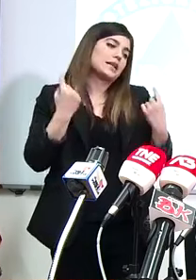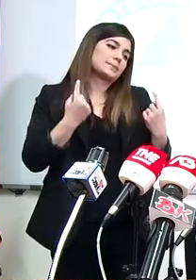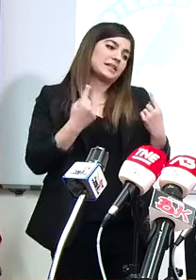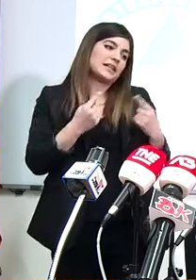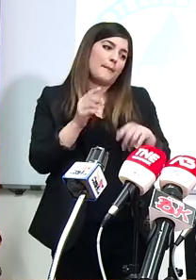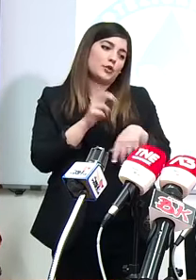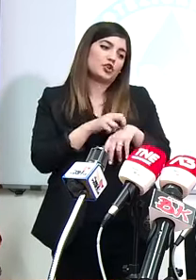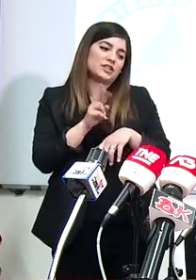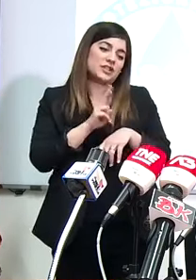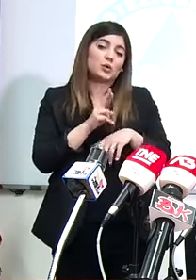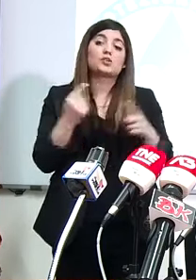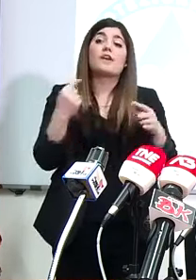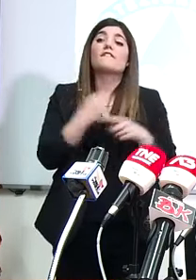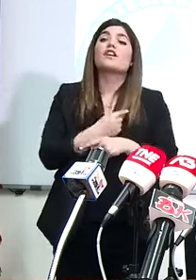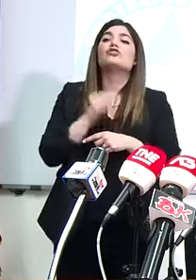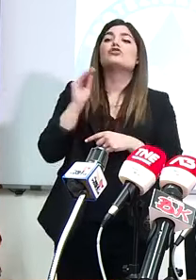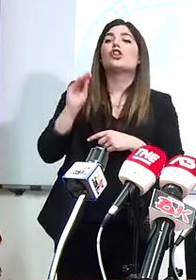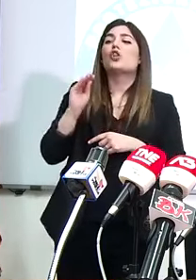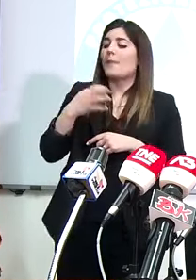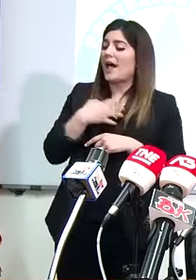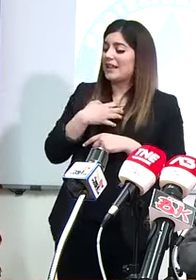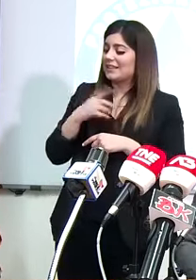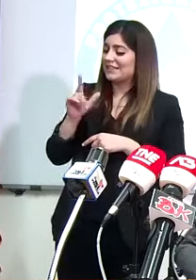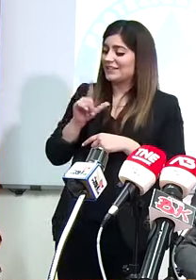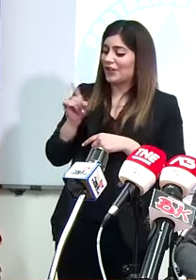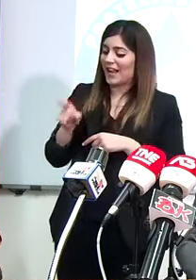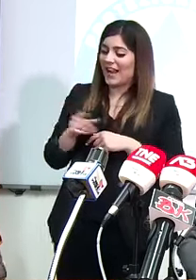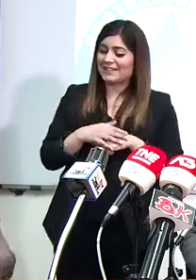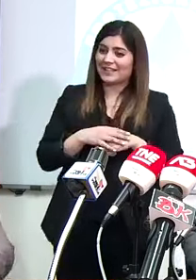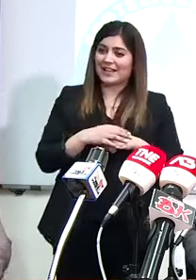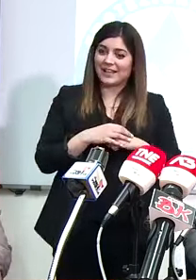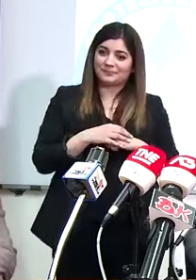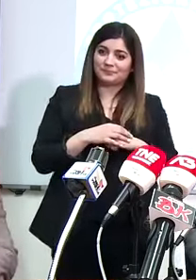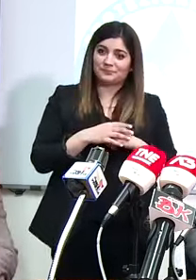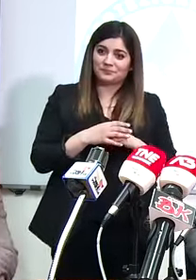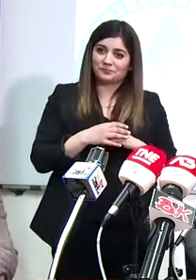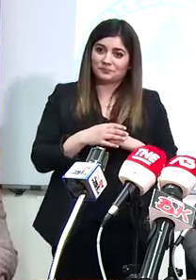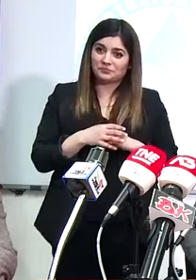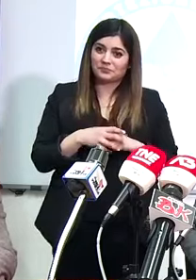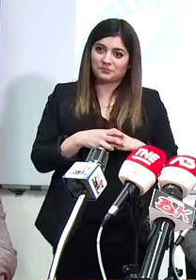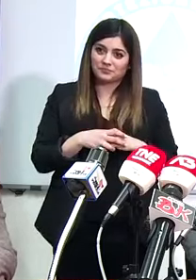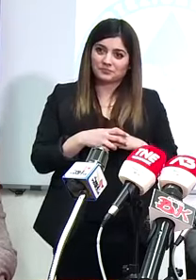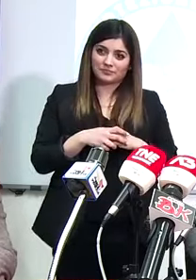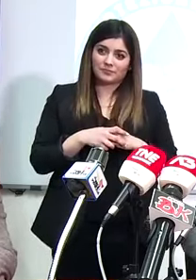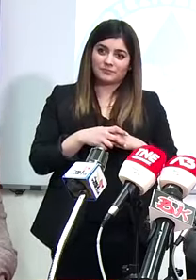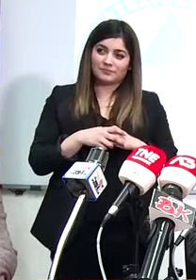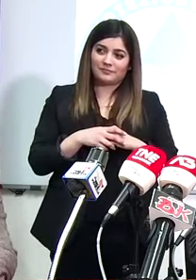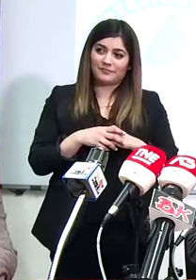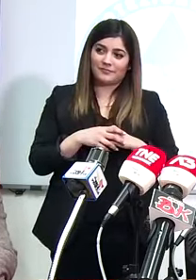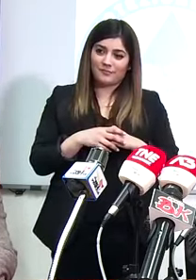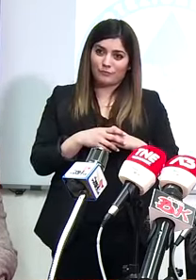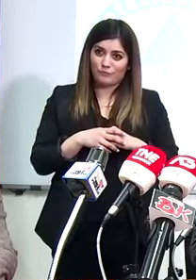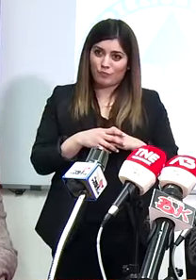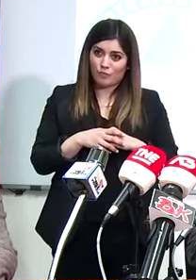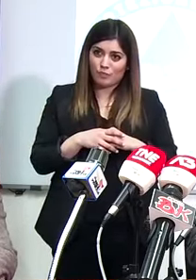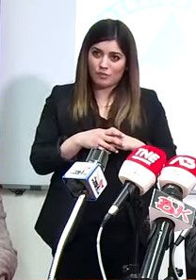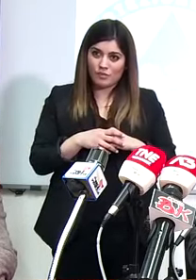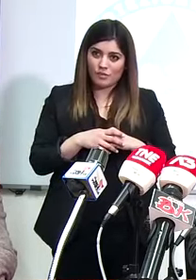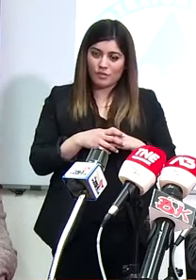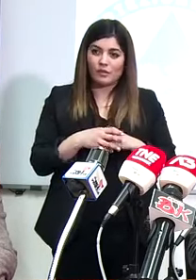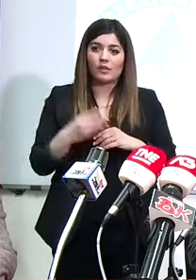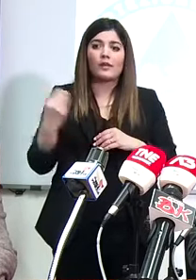una domanda per l'assessore lanzarini sul cui mi chiedono gli anziani